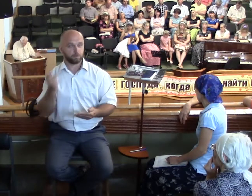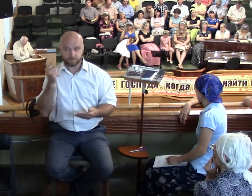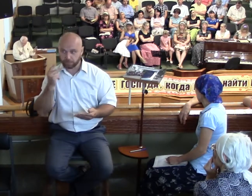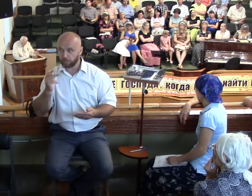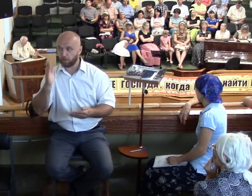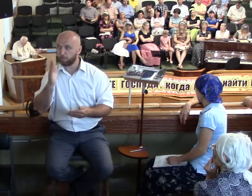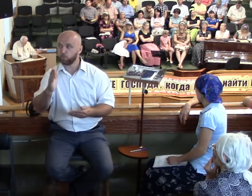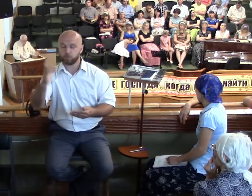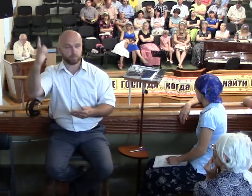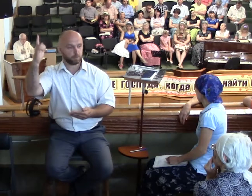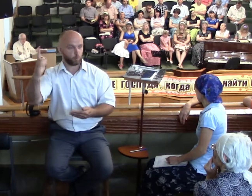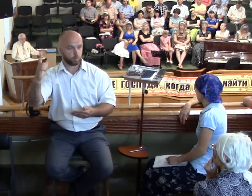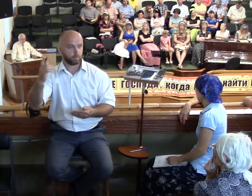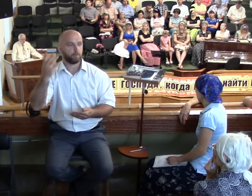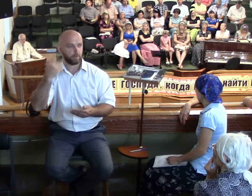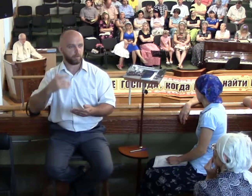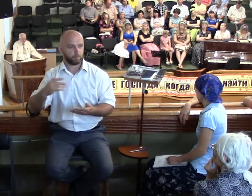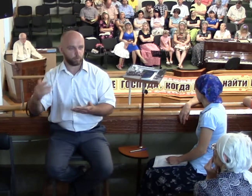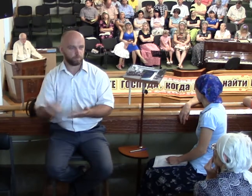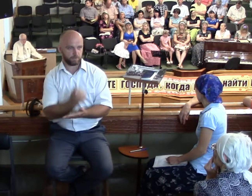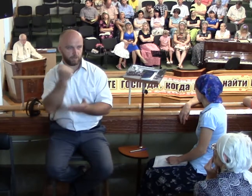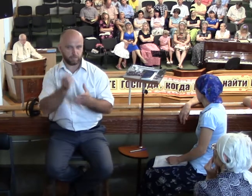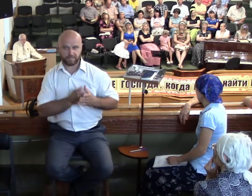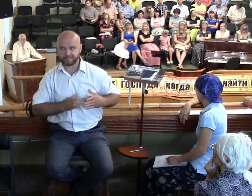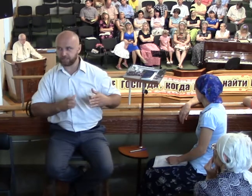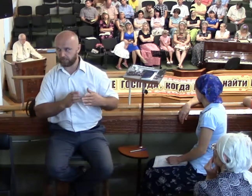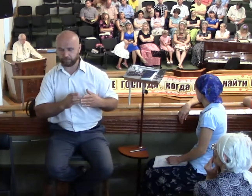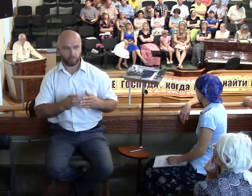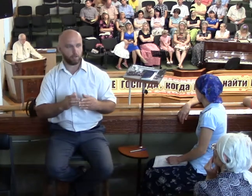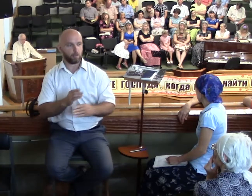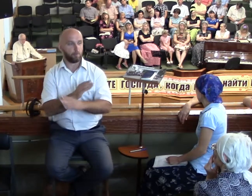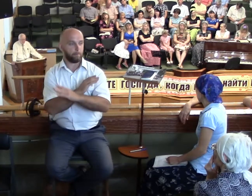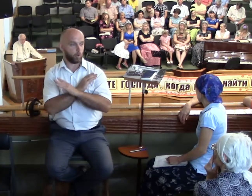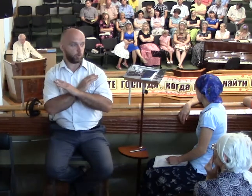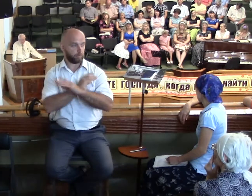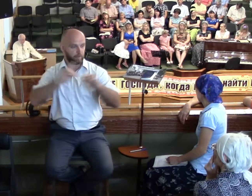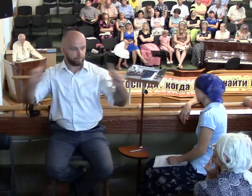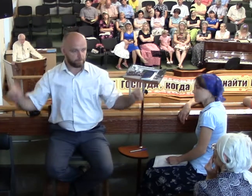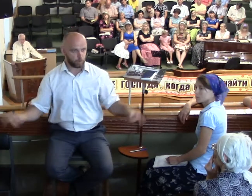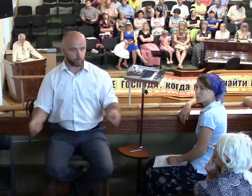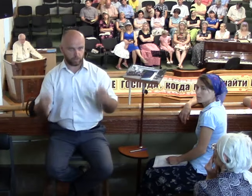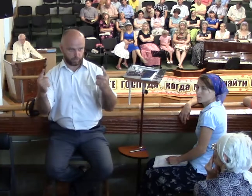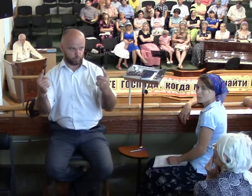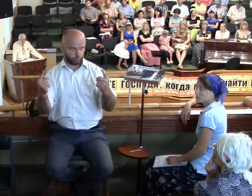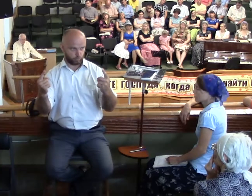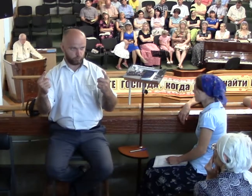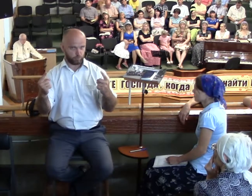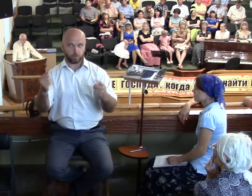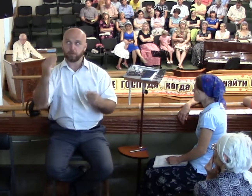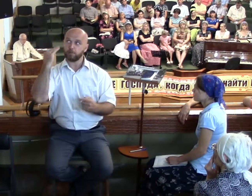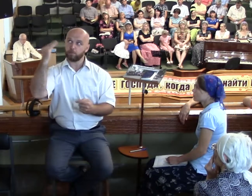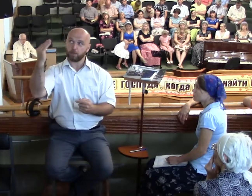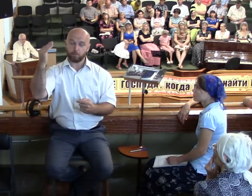будет взятие Церкви, преобразимся, мертвые воскреснут, и так всегда с